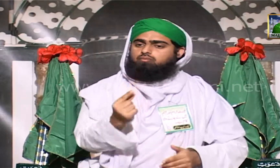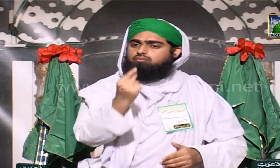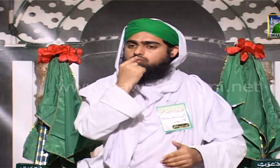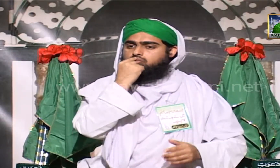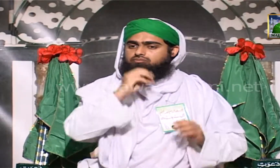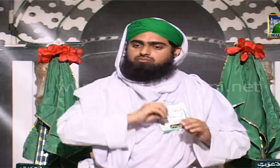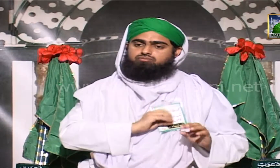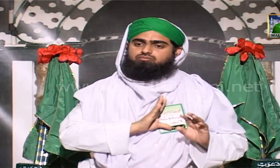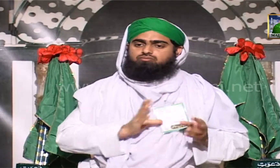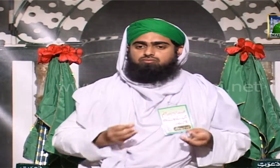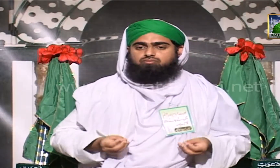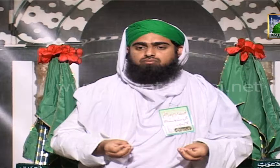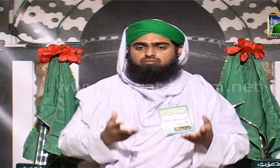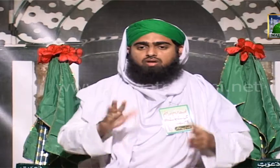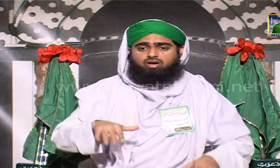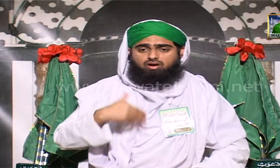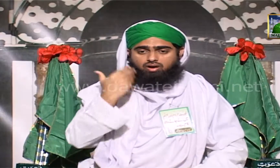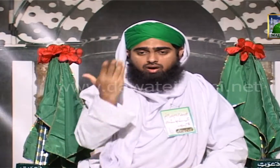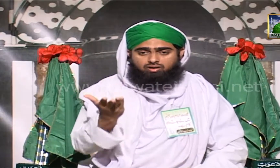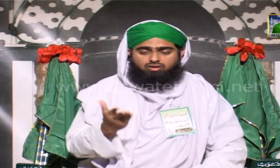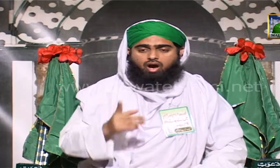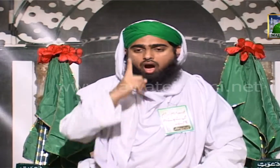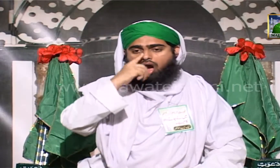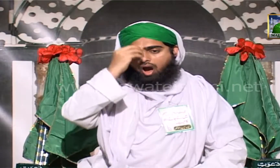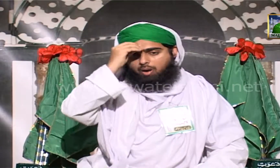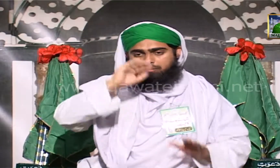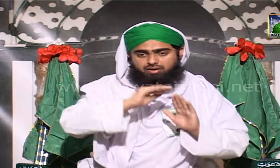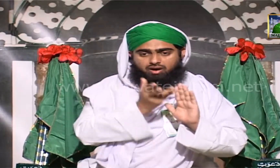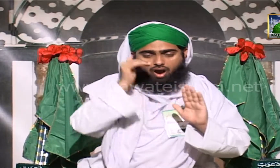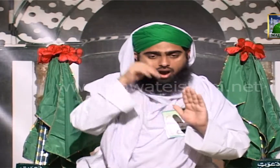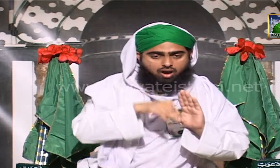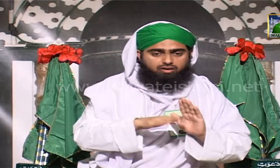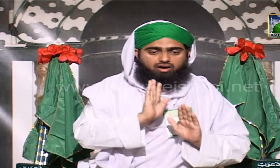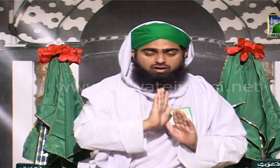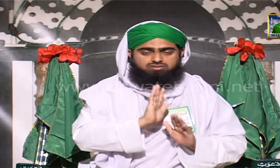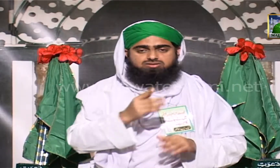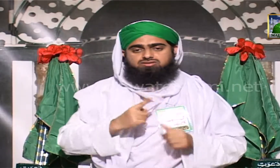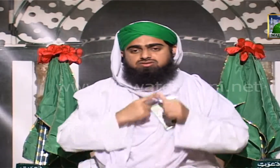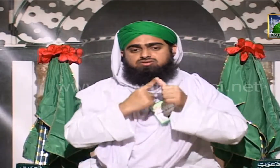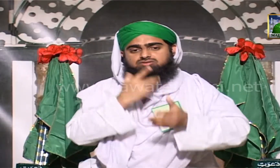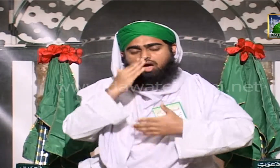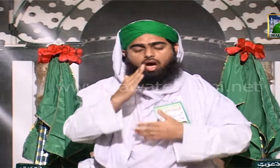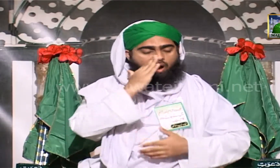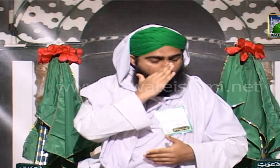نے پیدا ہوتے ہی روزہ بھی رکھا, اور ماں کے پیٹ